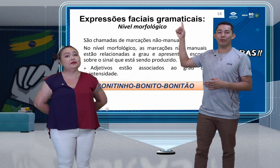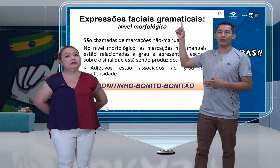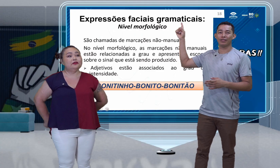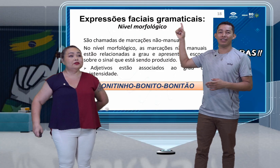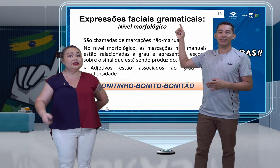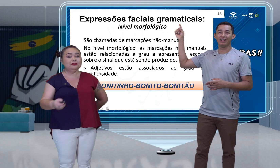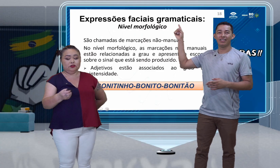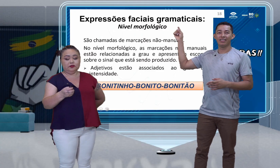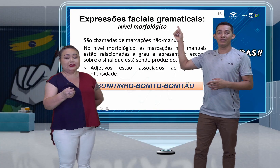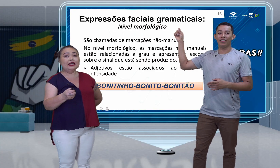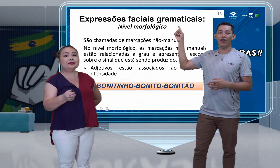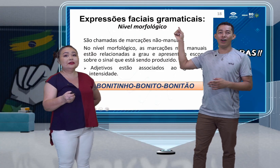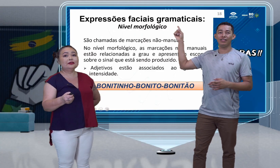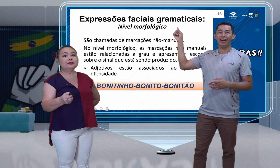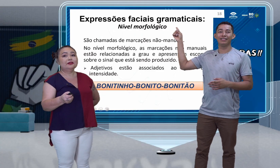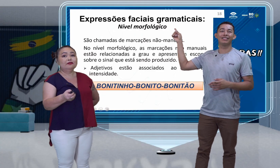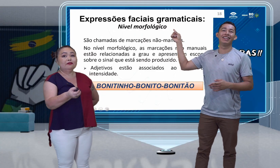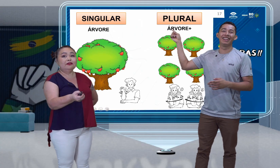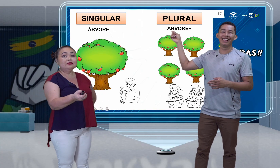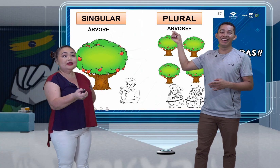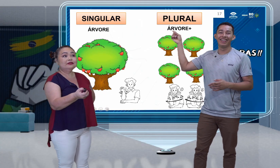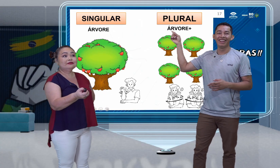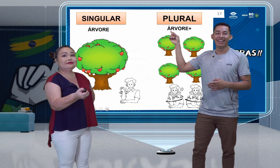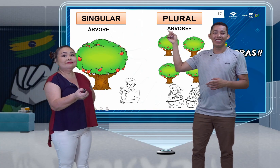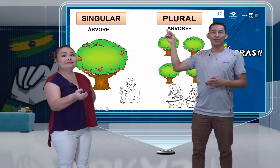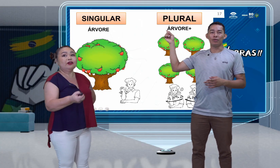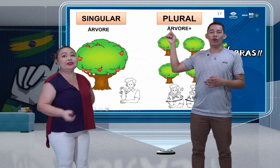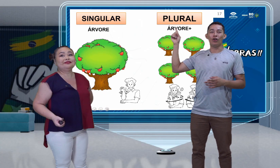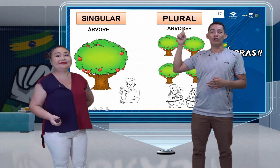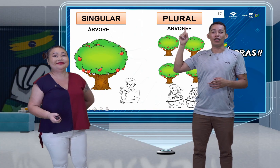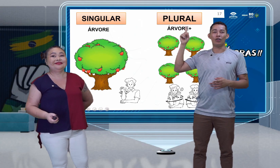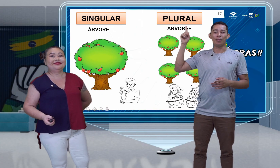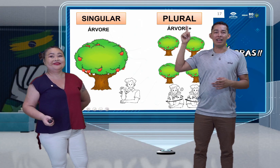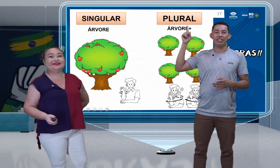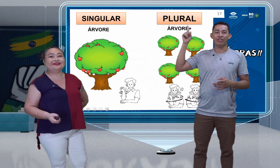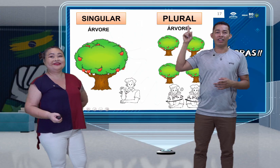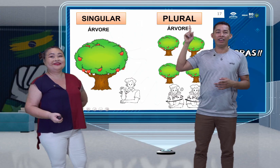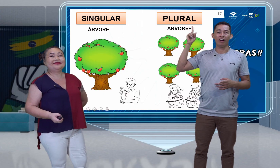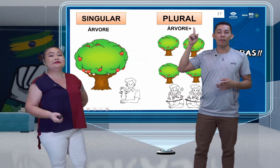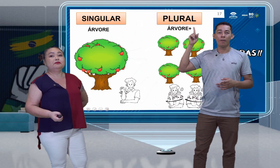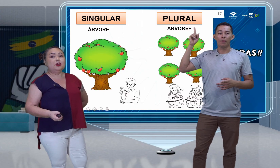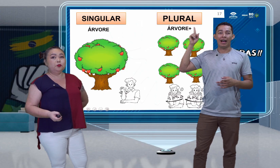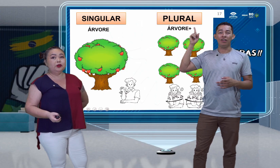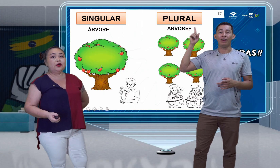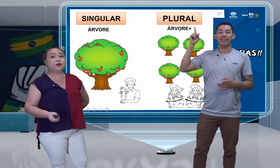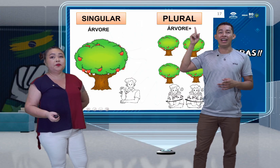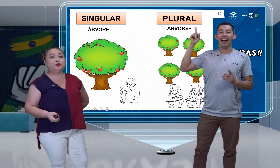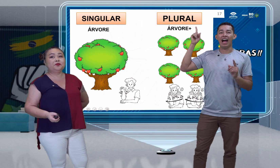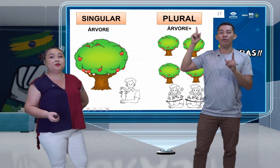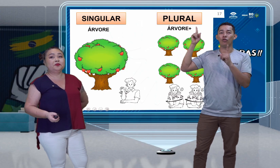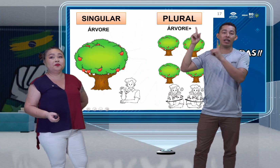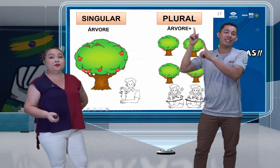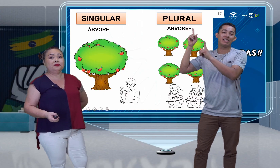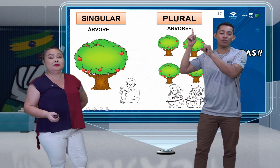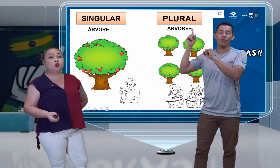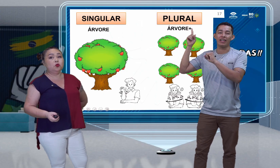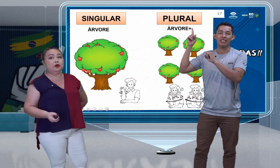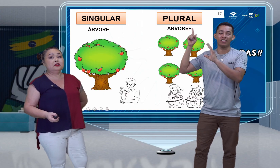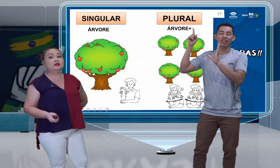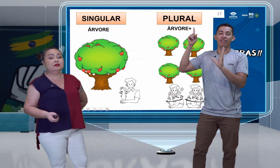pronto. Volta, deixa eu voltar. Volta. Volta. Pronto, ó. O maisinho aqui, ó. É o Lá não plural. vai estar árvores com S. Vai